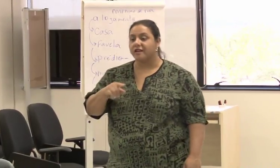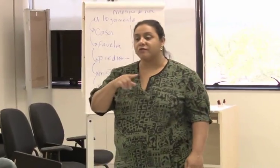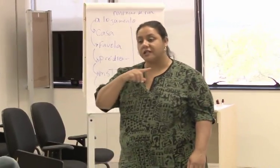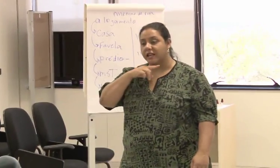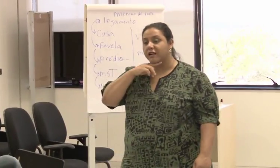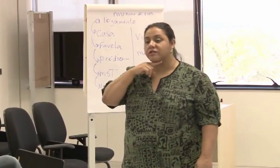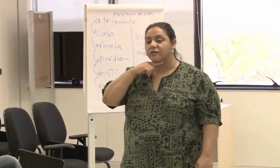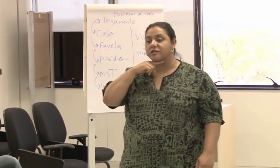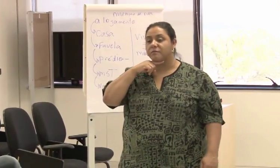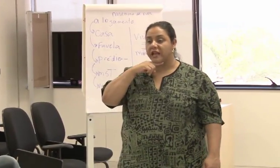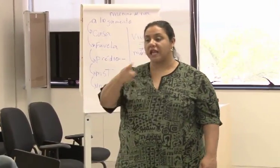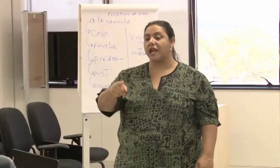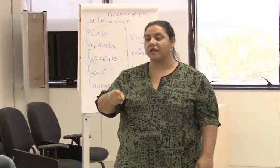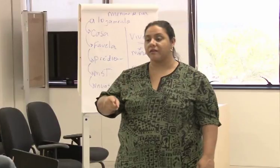Você queria traduzir para ninguém?